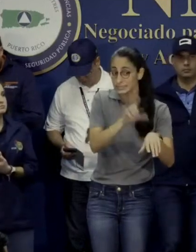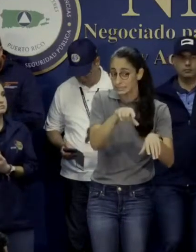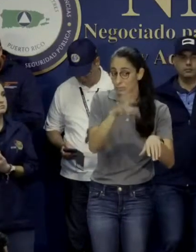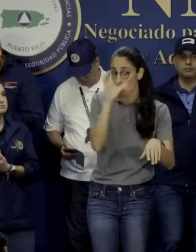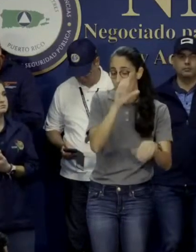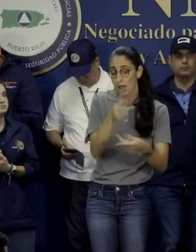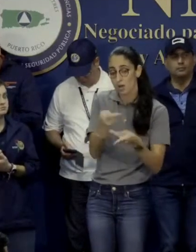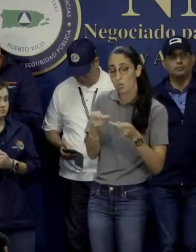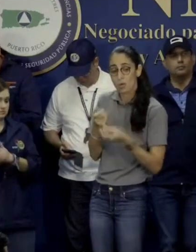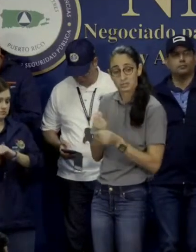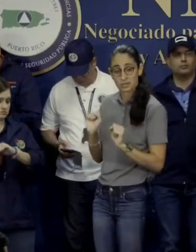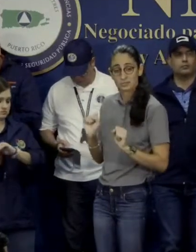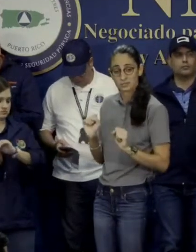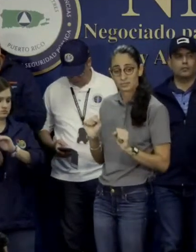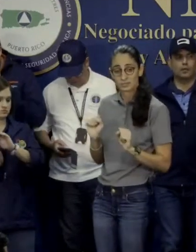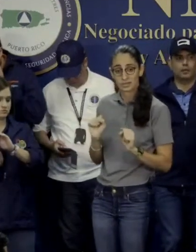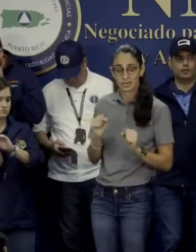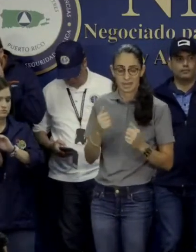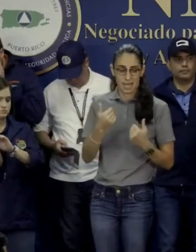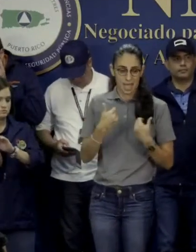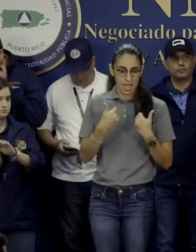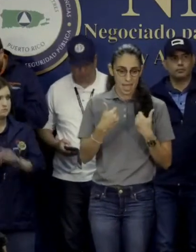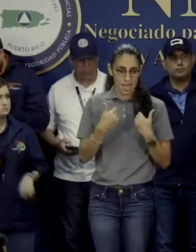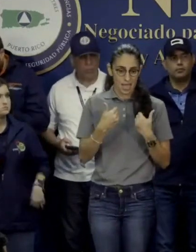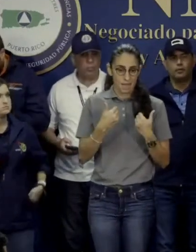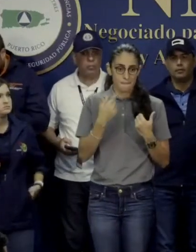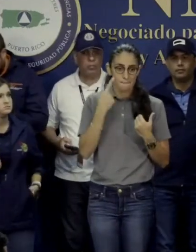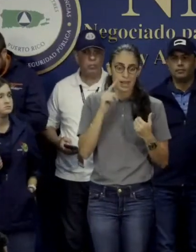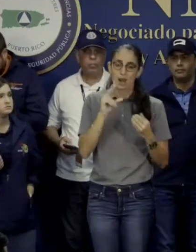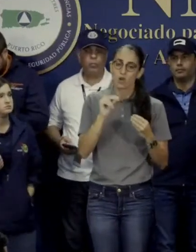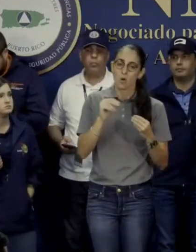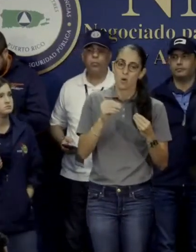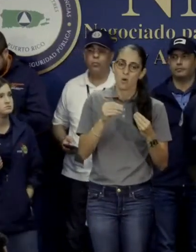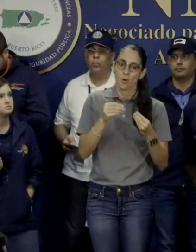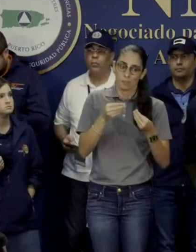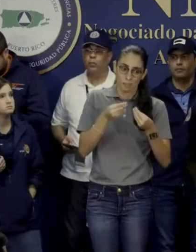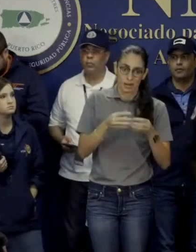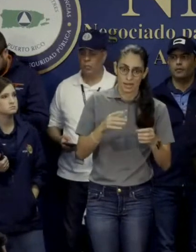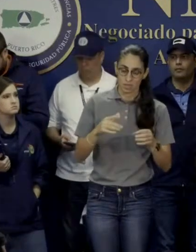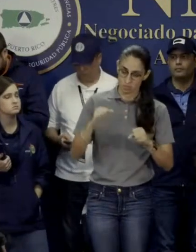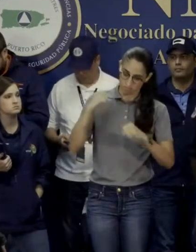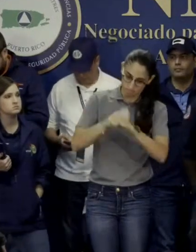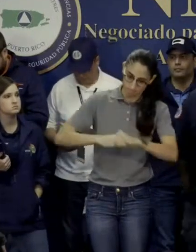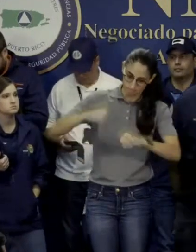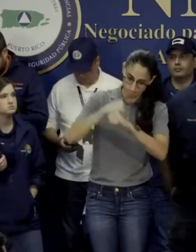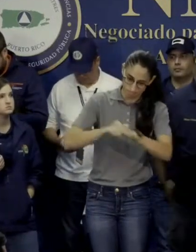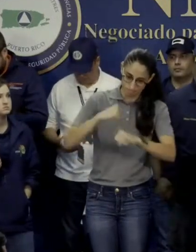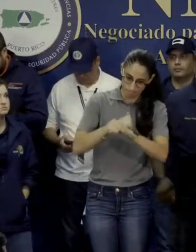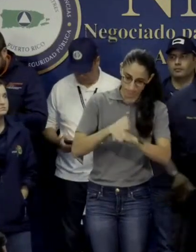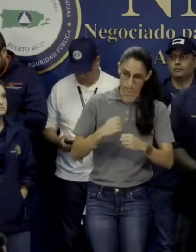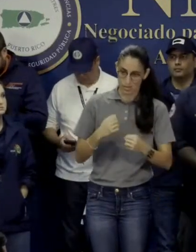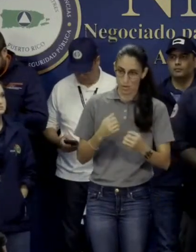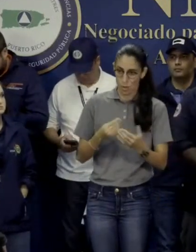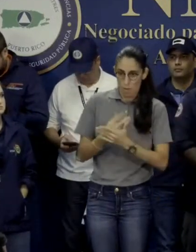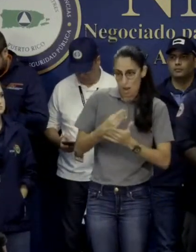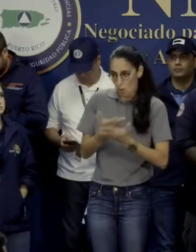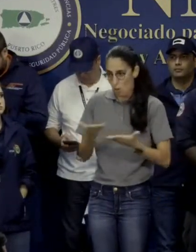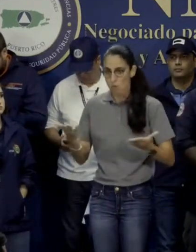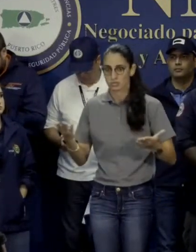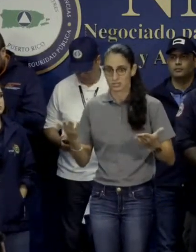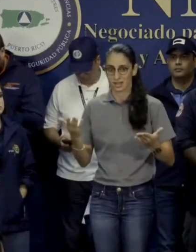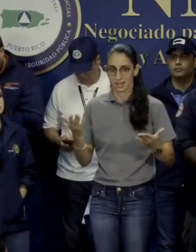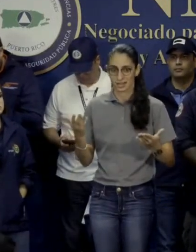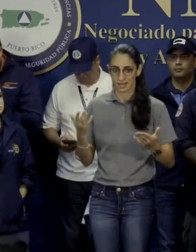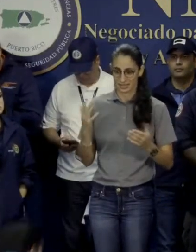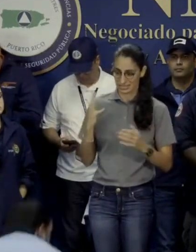porque hay un sentido de propiedad, de ellos no perder lo que han trabajado por muchos años para crear, o lo que han trabajado bien fuertemente los